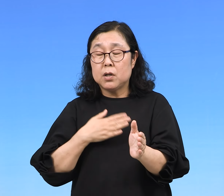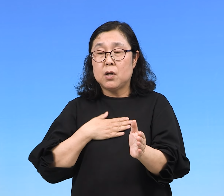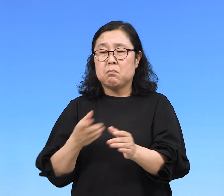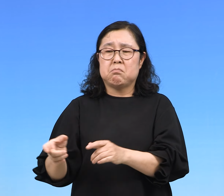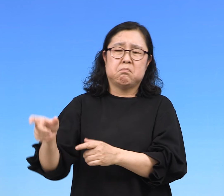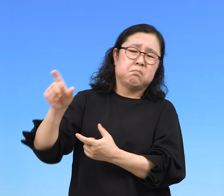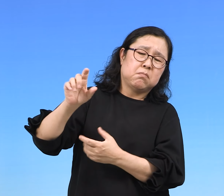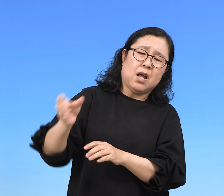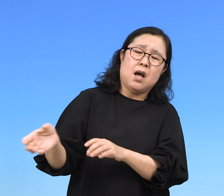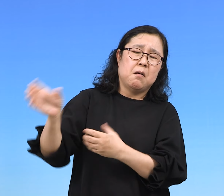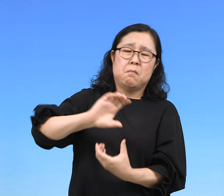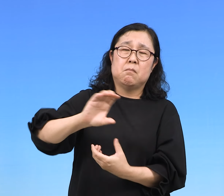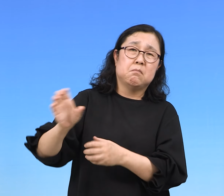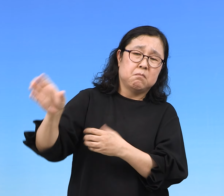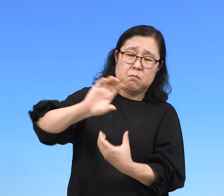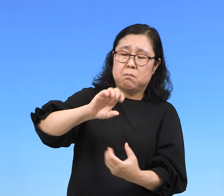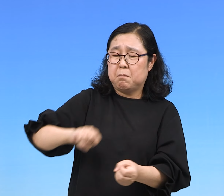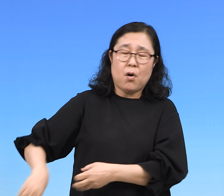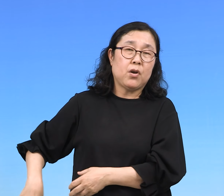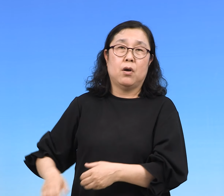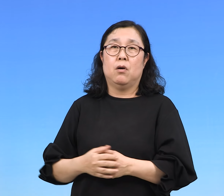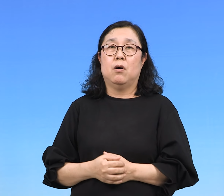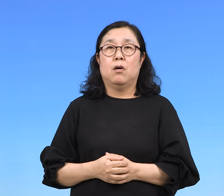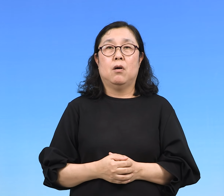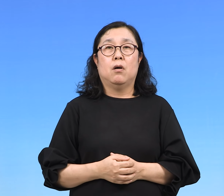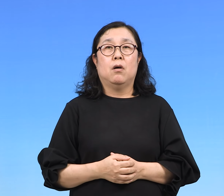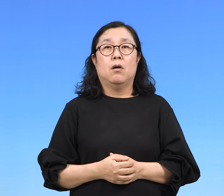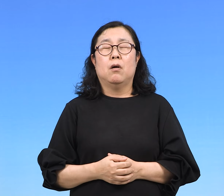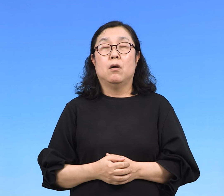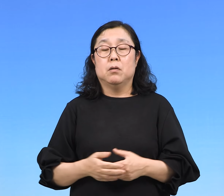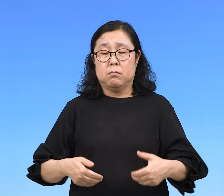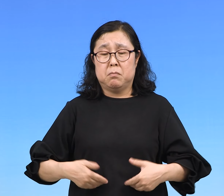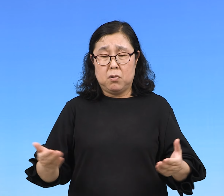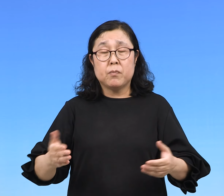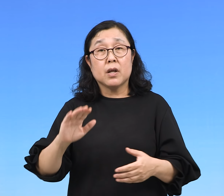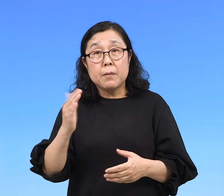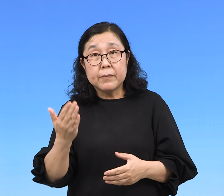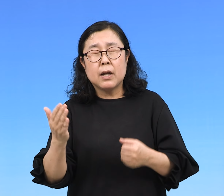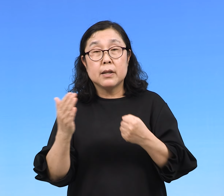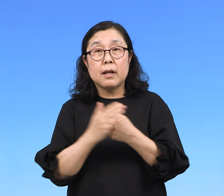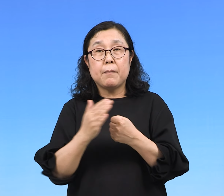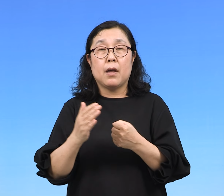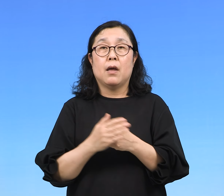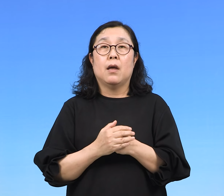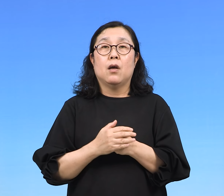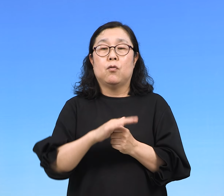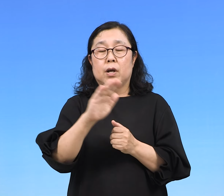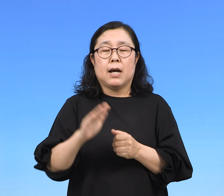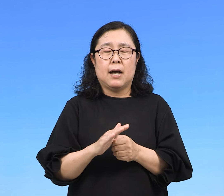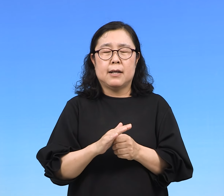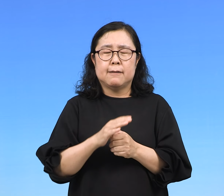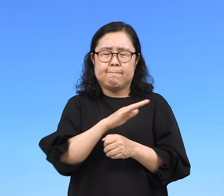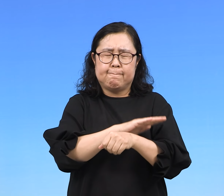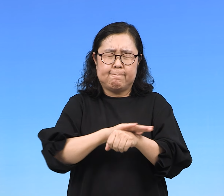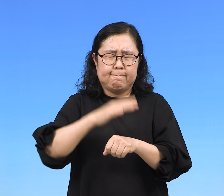가지고 개 2마리 편견과 선입견을 가지고. 오늘 교훈에서 뼈저리게 경험해야